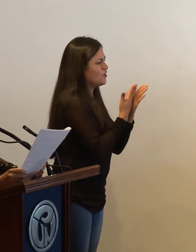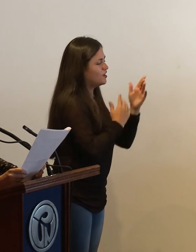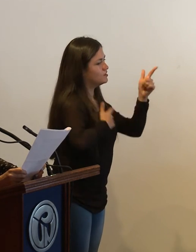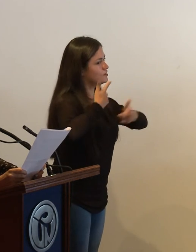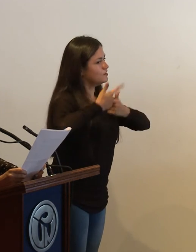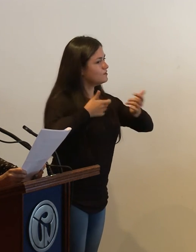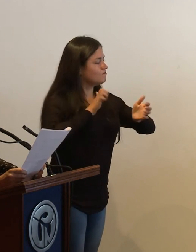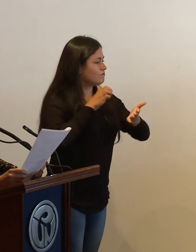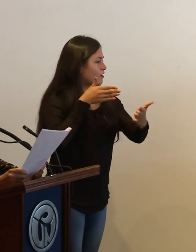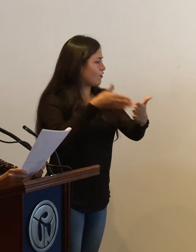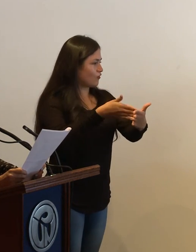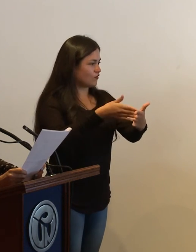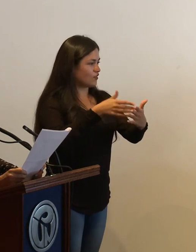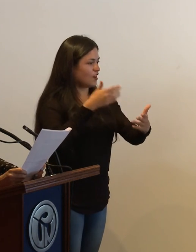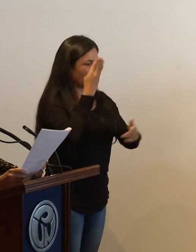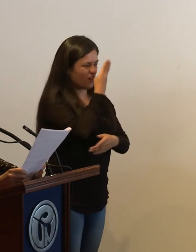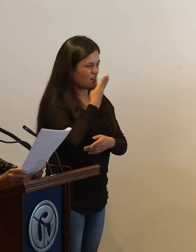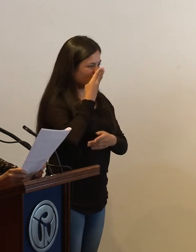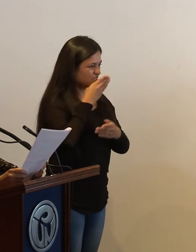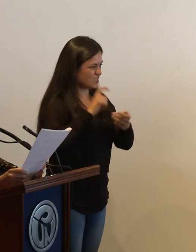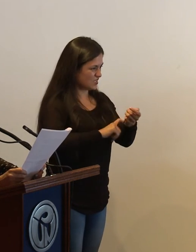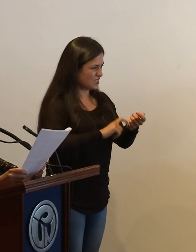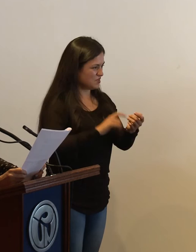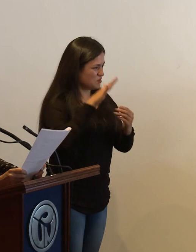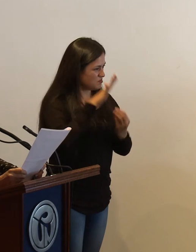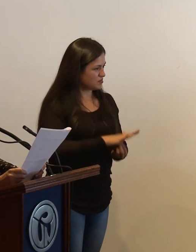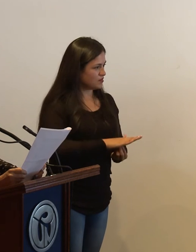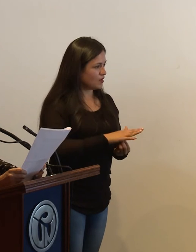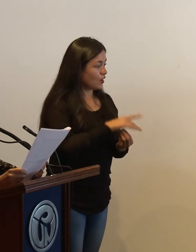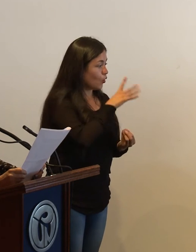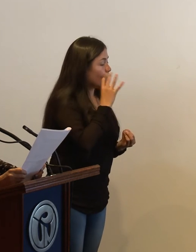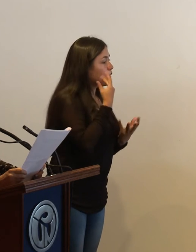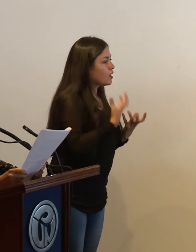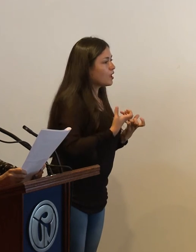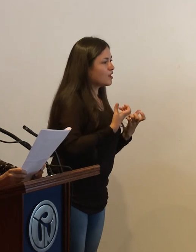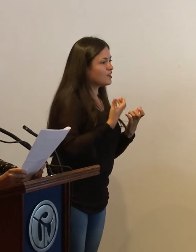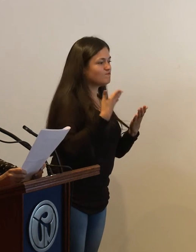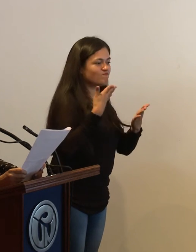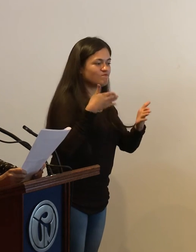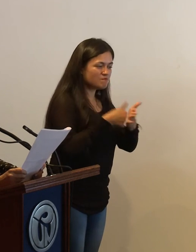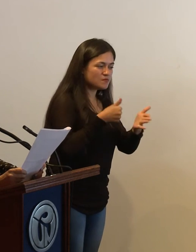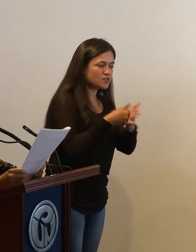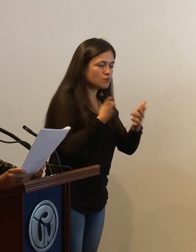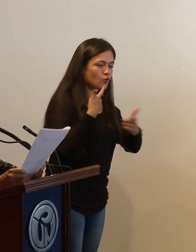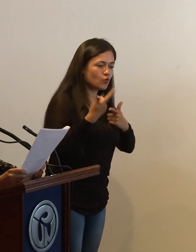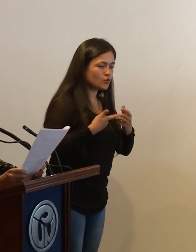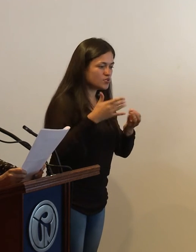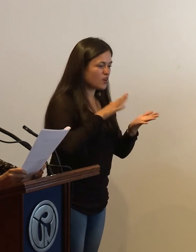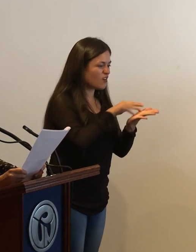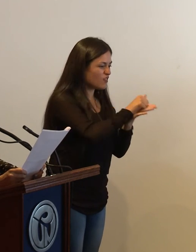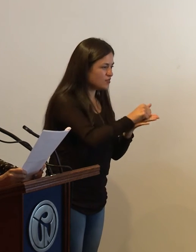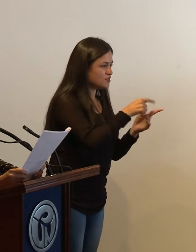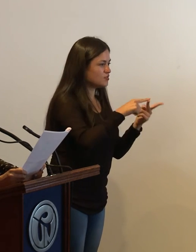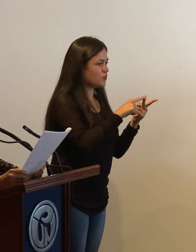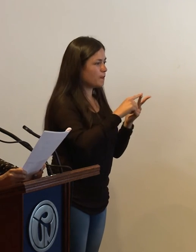permitirían superar la lógica opresor, oprimido, colonizador, colonizado.